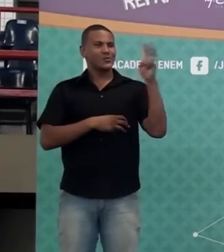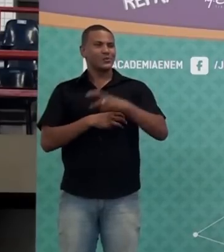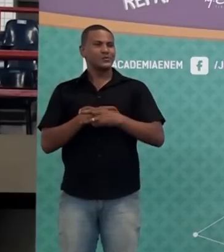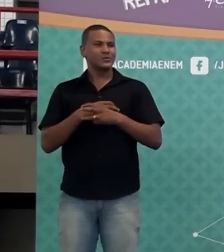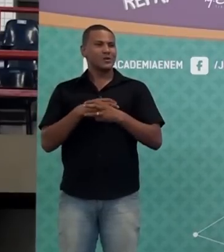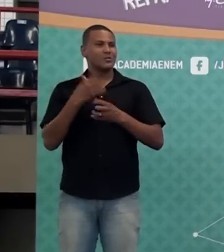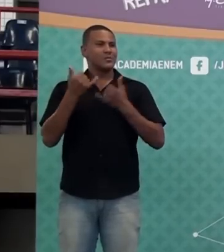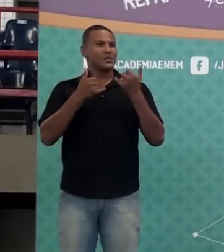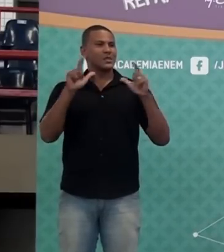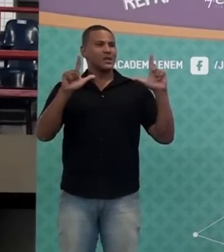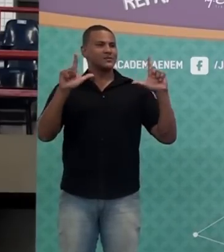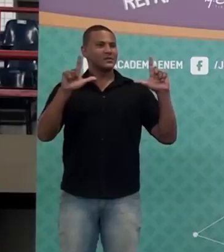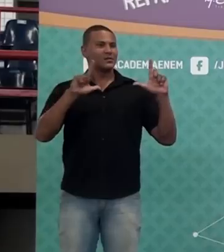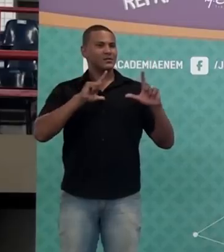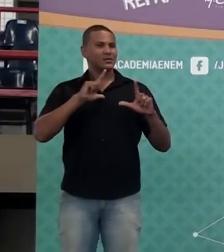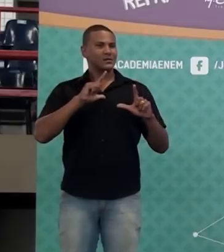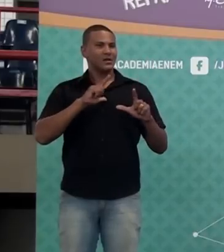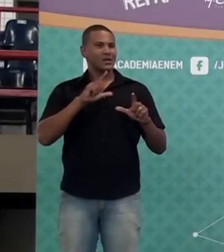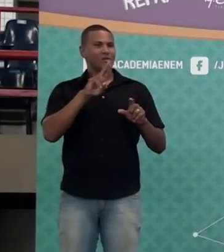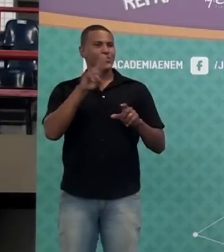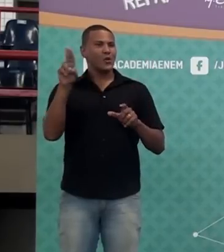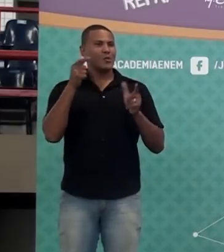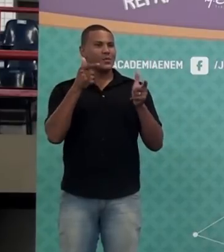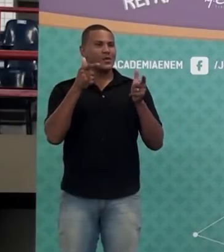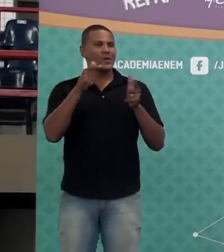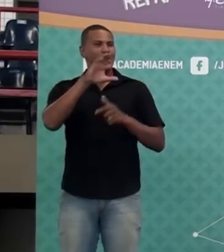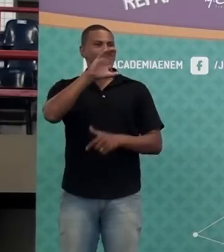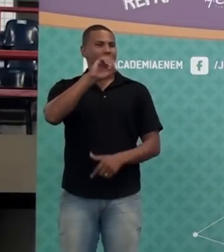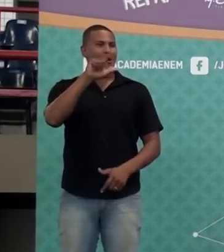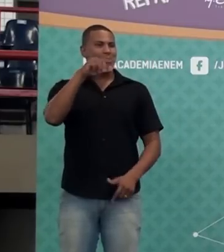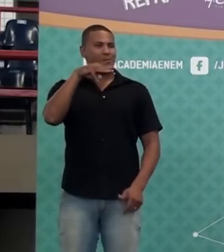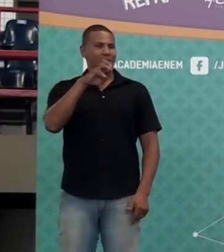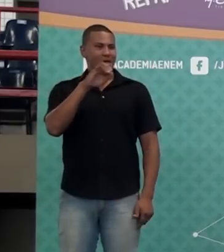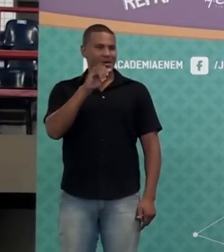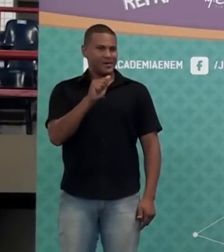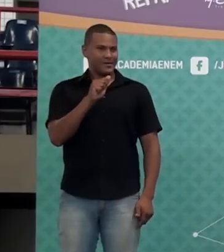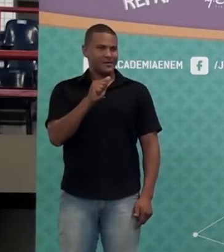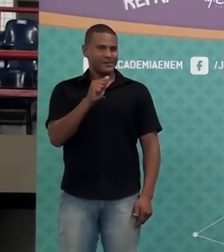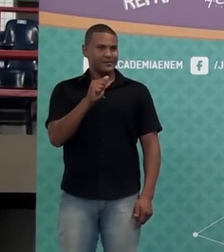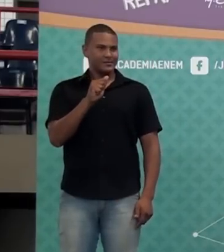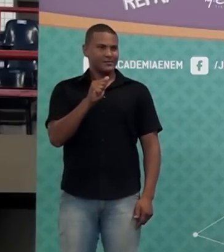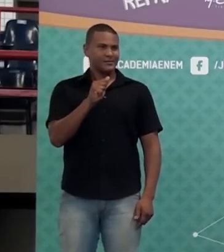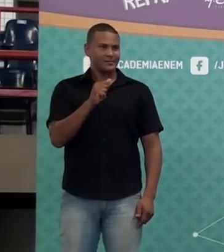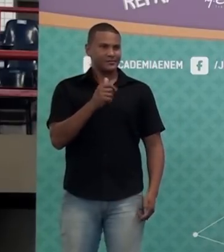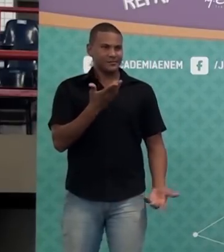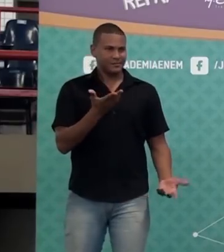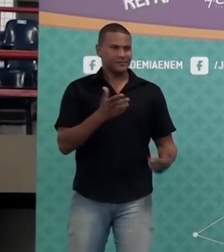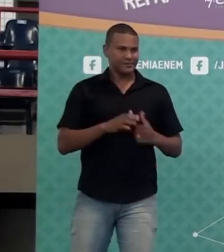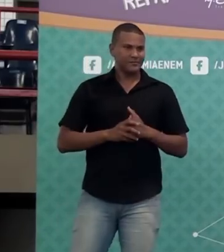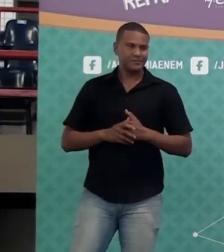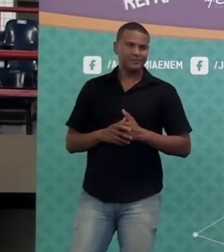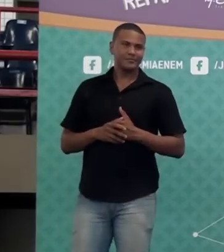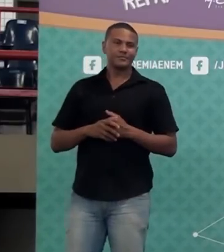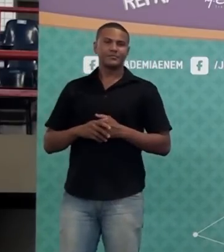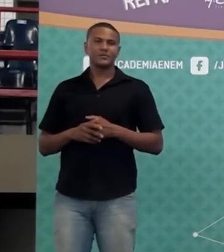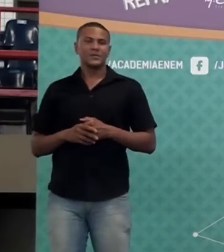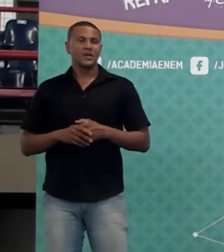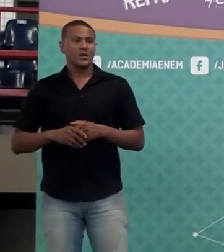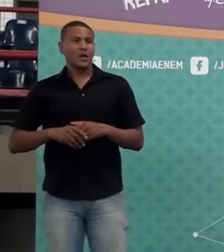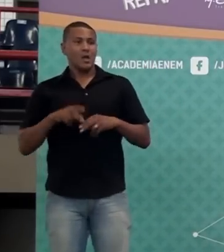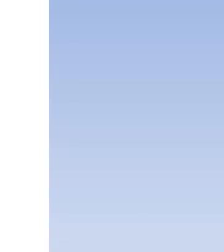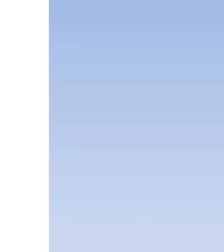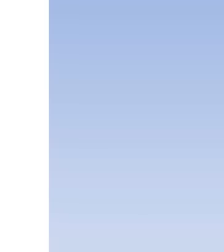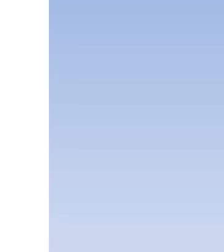teve acento. E a palavra sempre era correta ser chamado colmeia, tá? Agora é colmeia. E eu